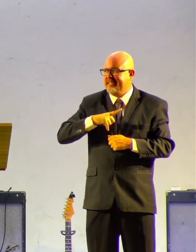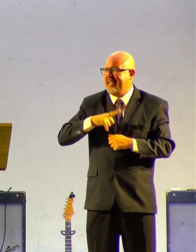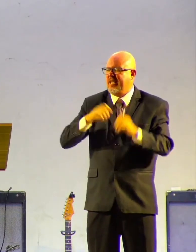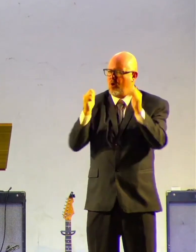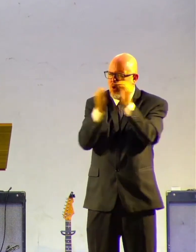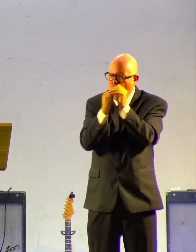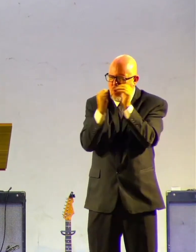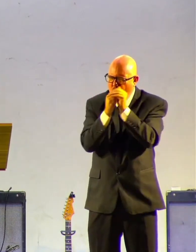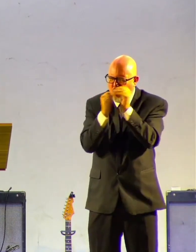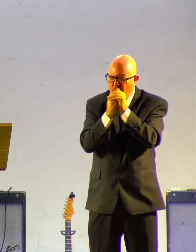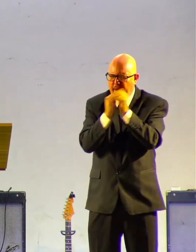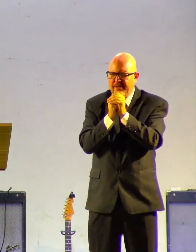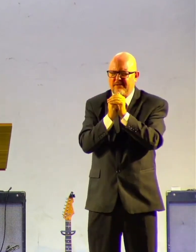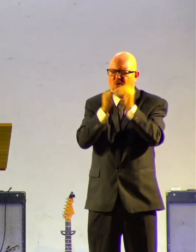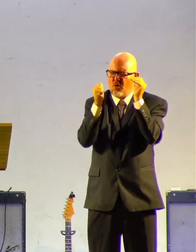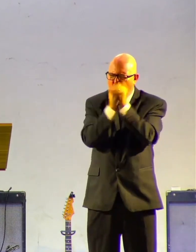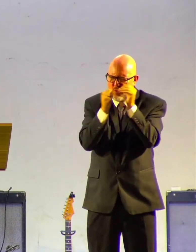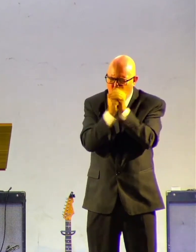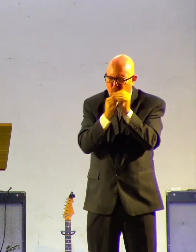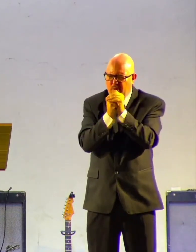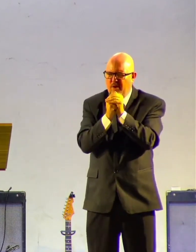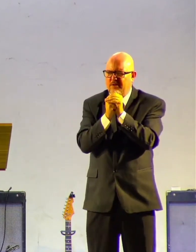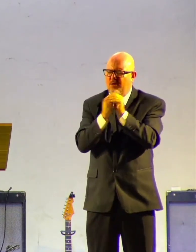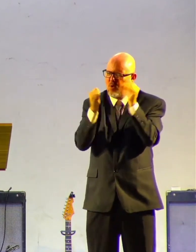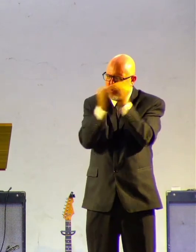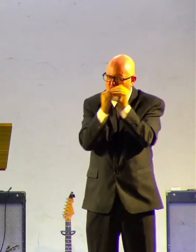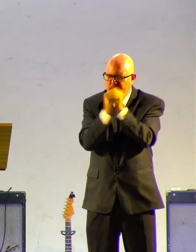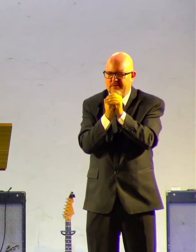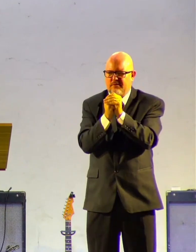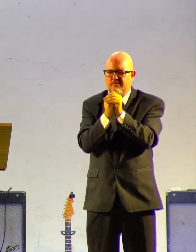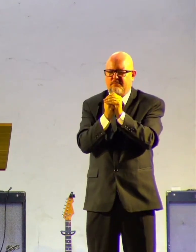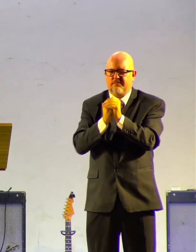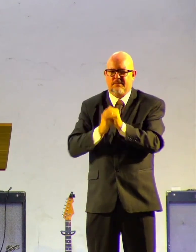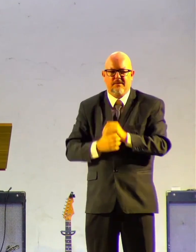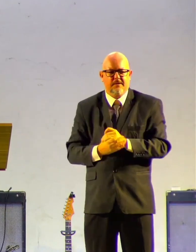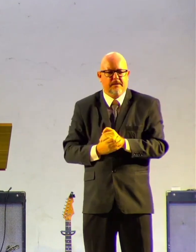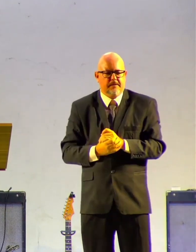por oração, oração, oração.